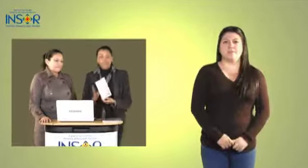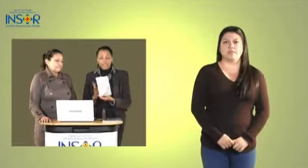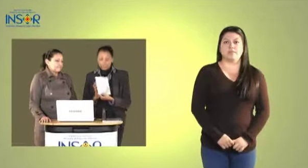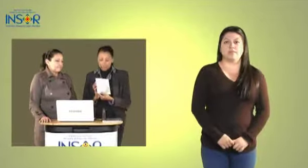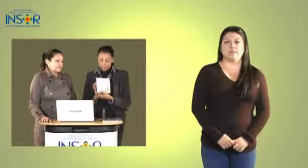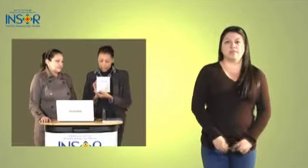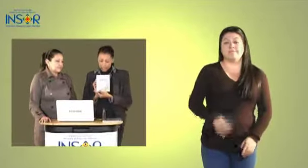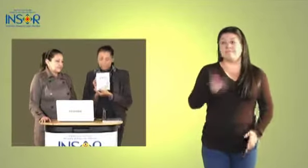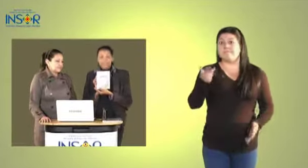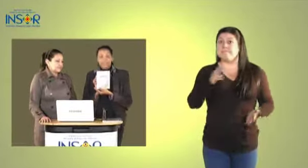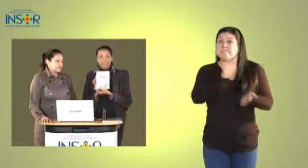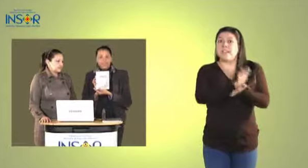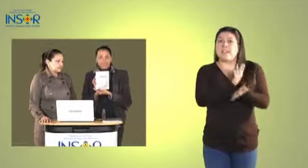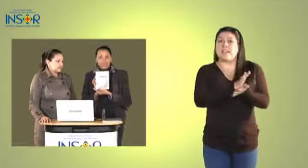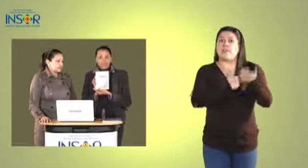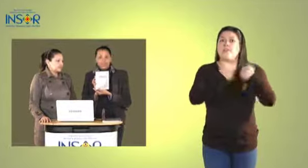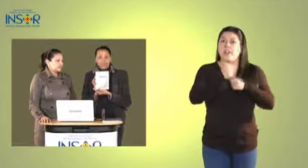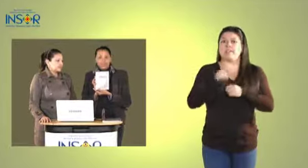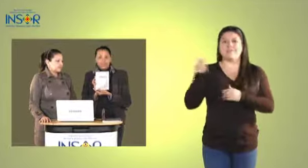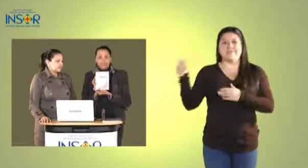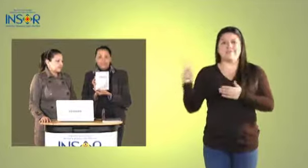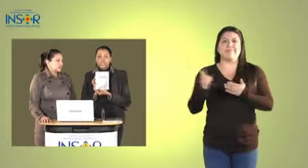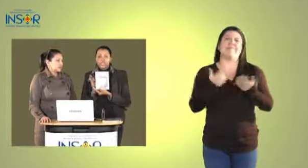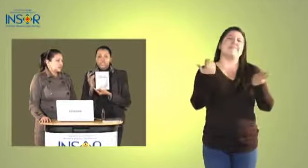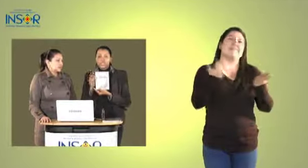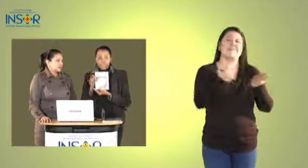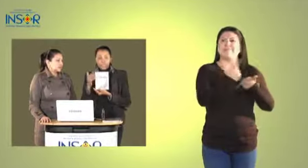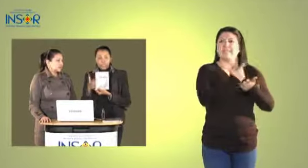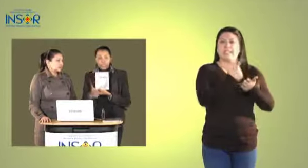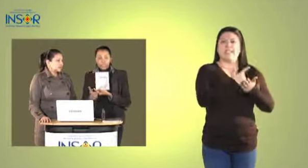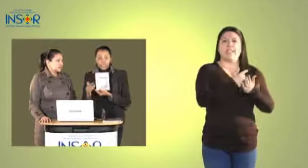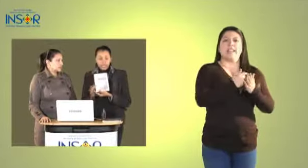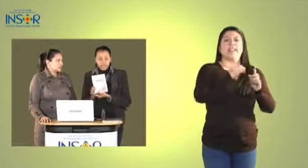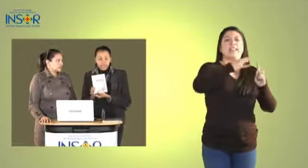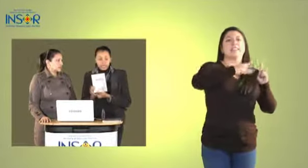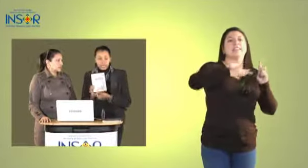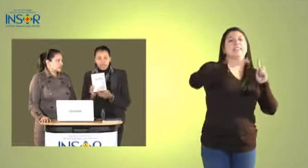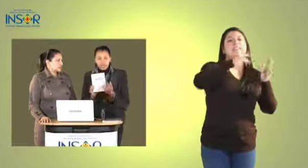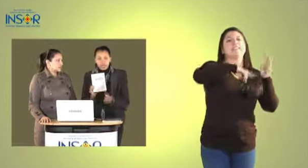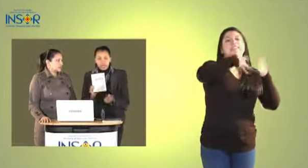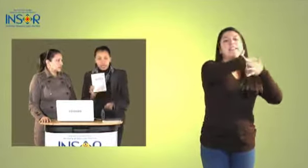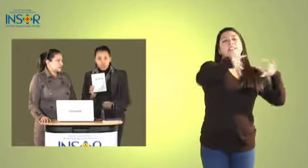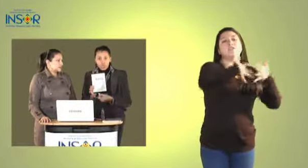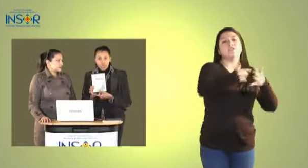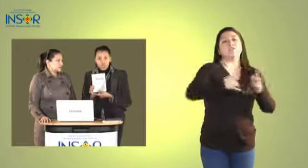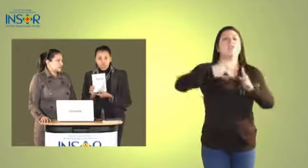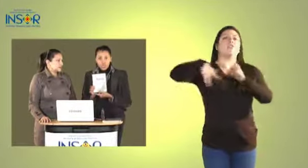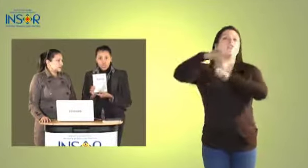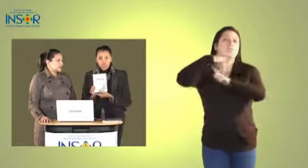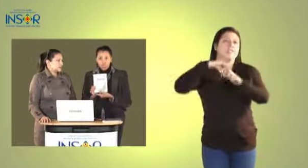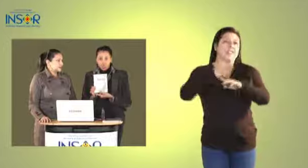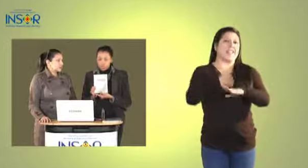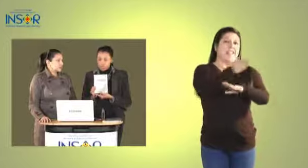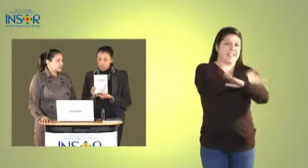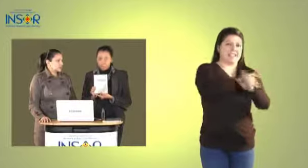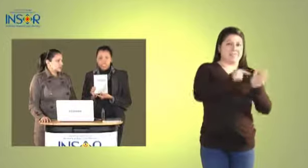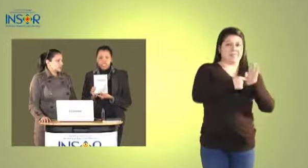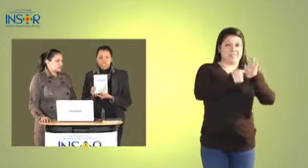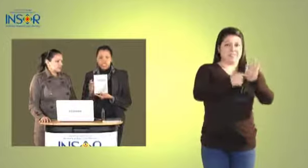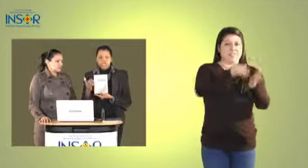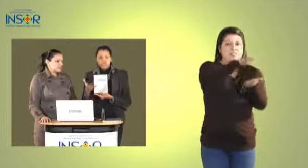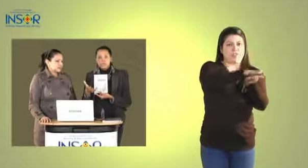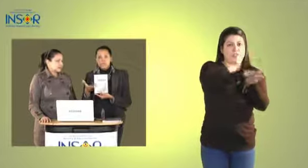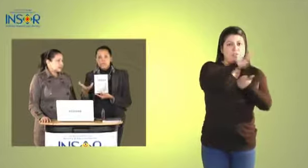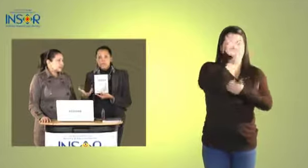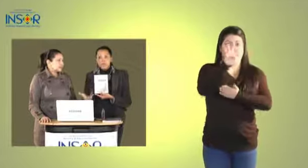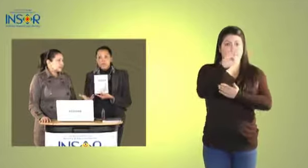Otro material es este, Entre textos y contextos, que es una parte complementaria del primer documento que les mostré, que es el documento 4. Aquí